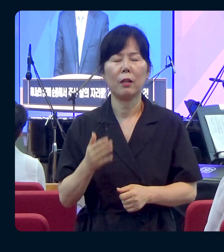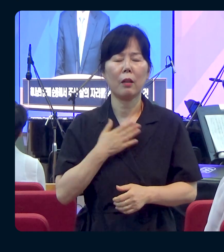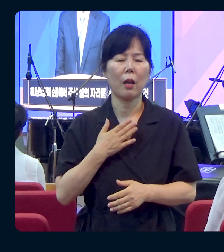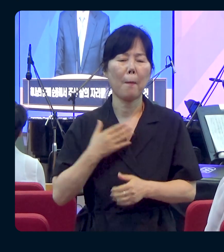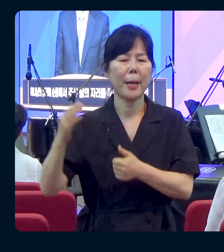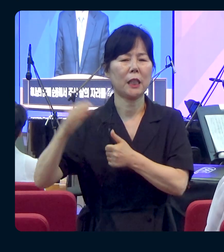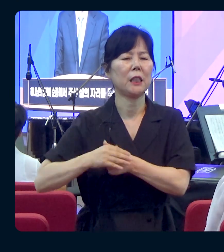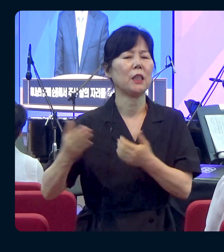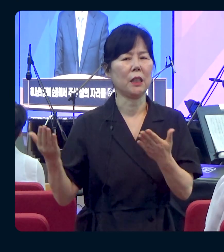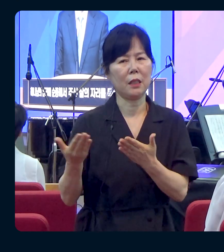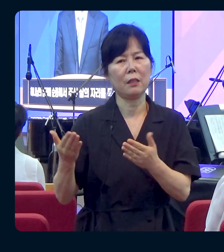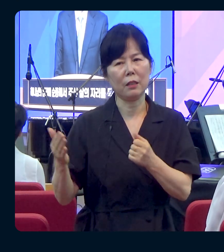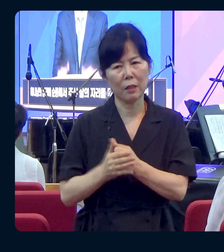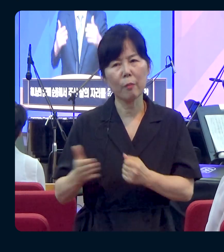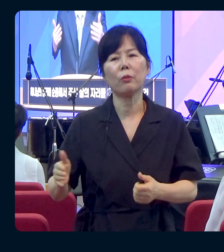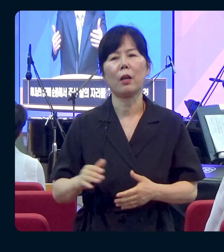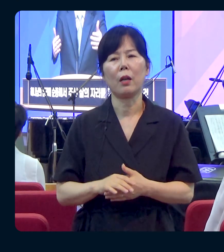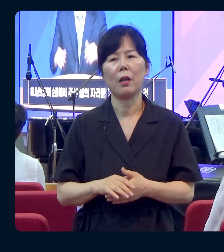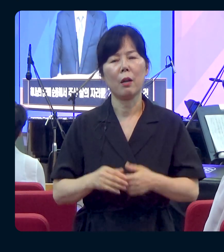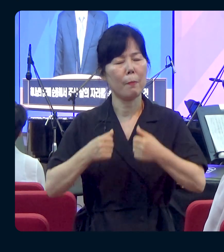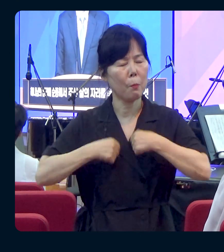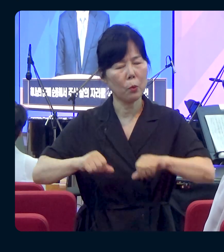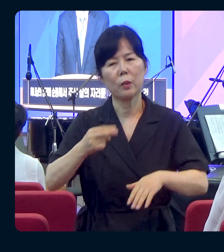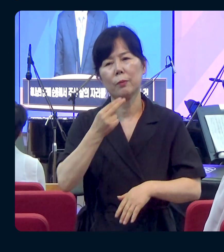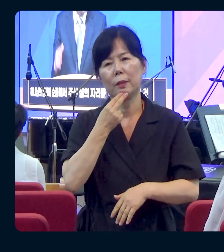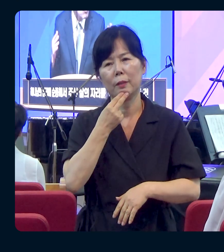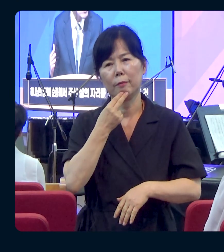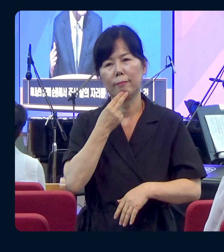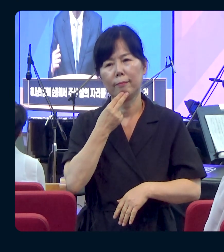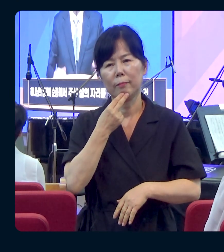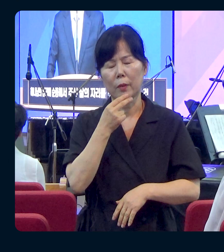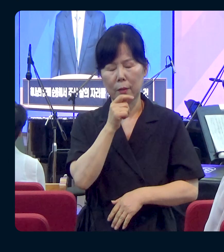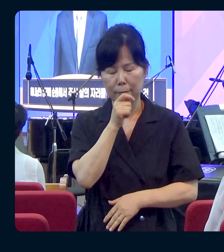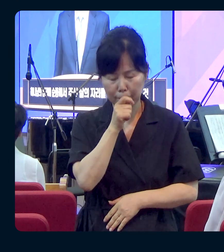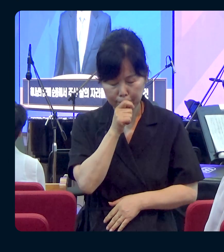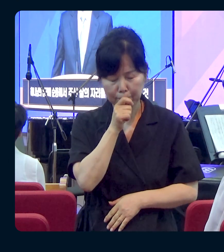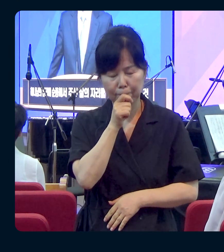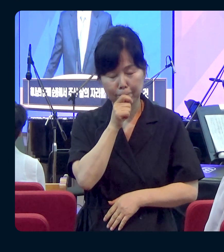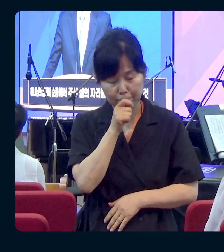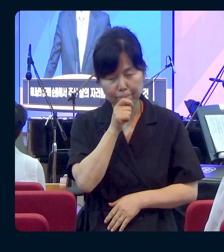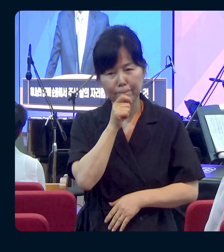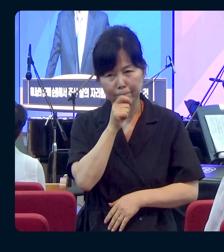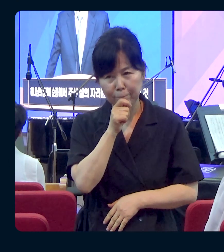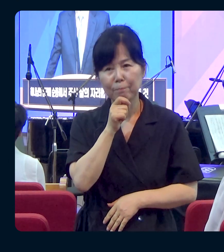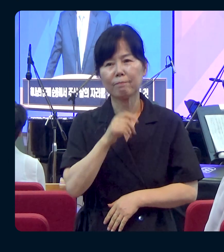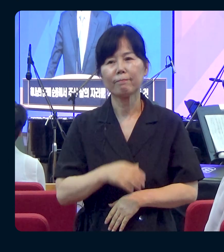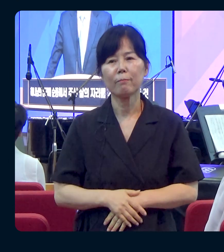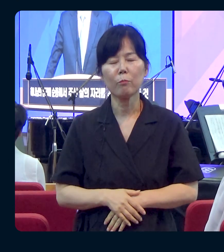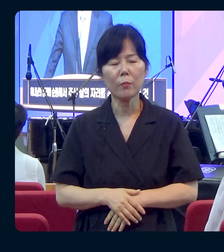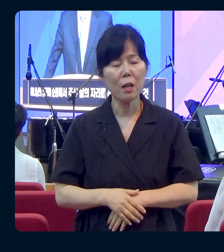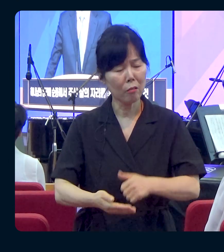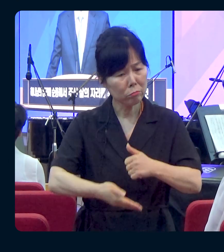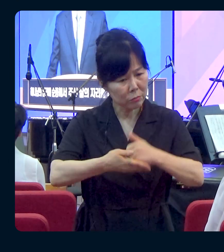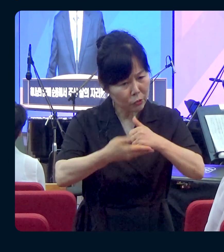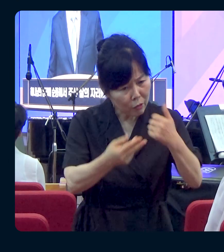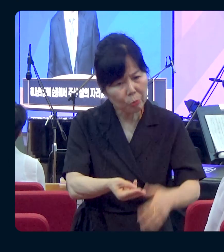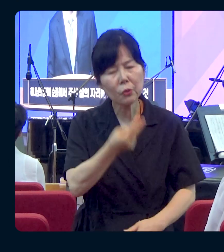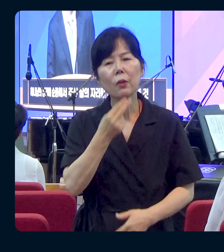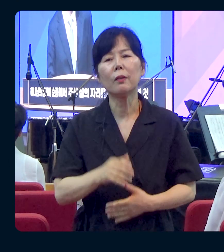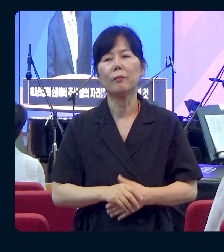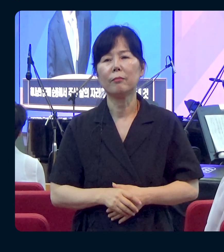주신 삶의 사람들이니까, 내게 주신 일이니까, 그거 감당하기 위해서